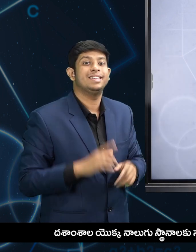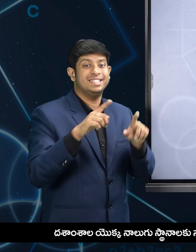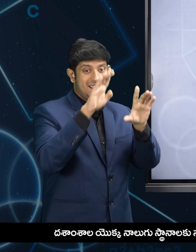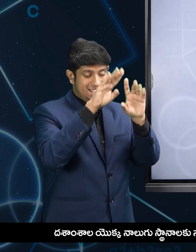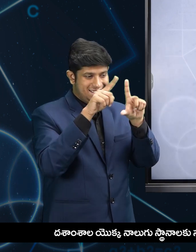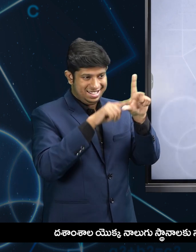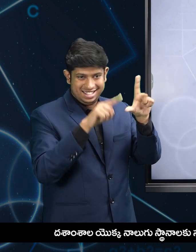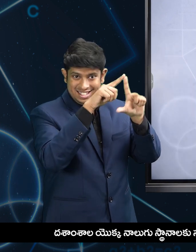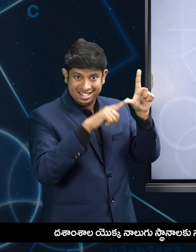ఉంటుంది.